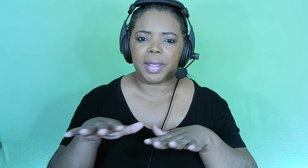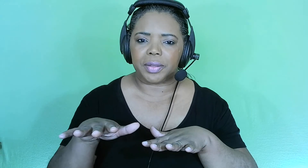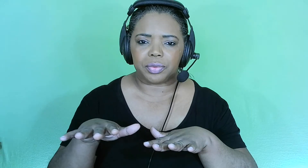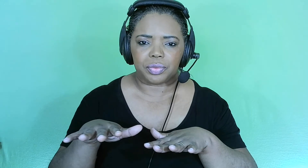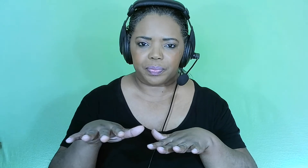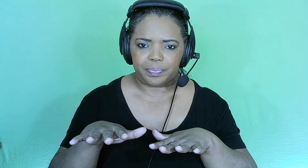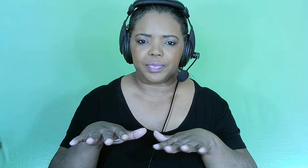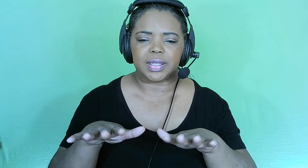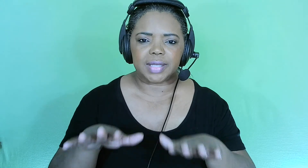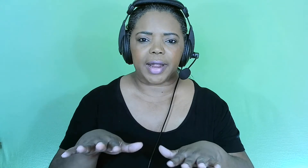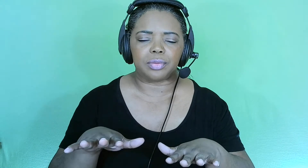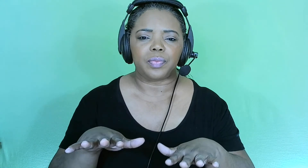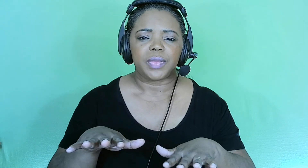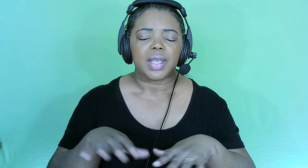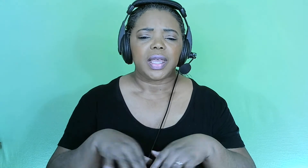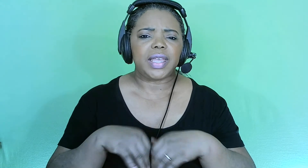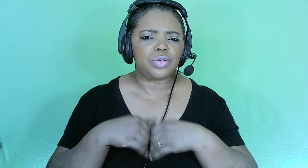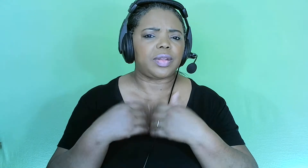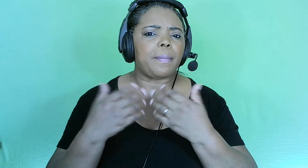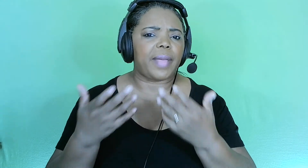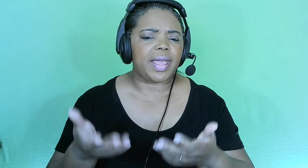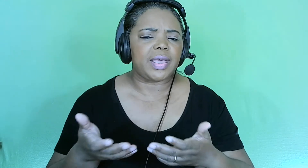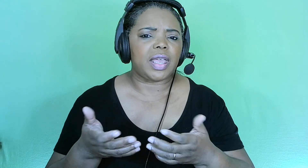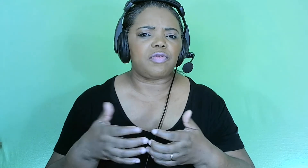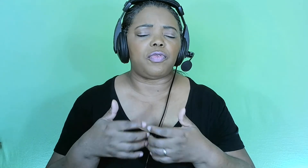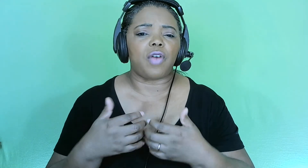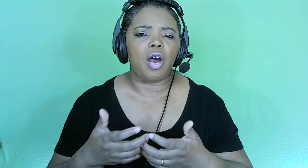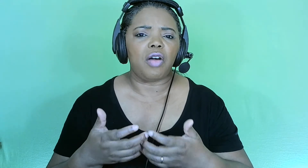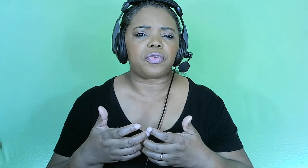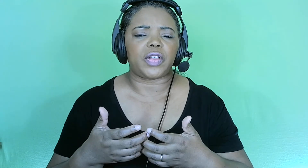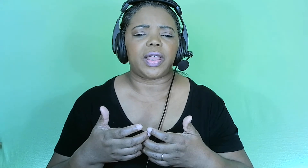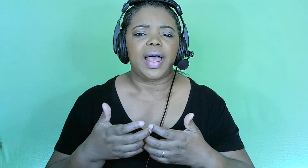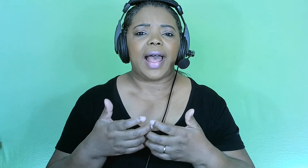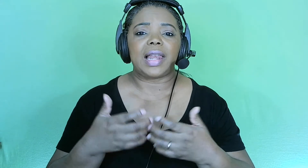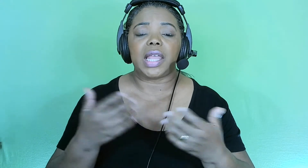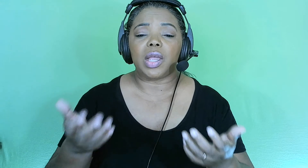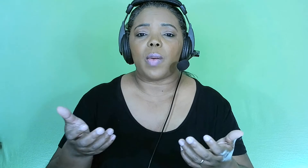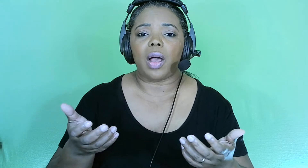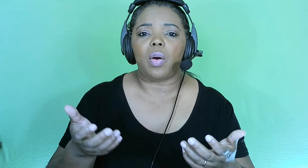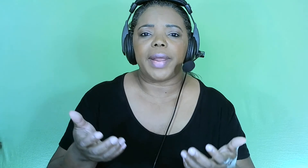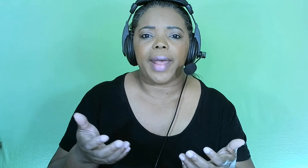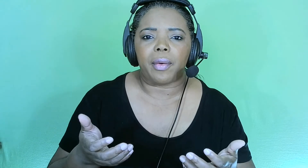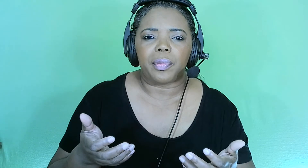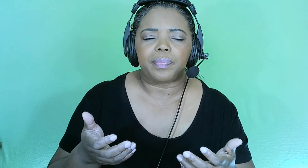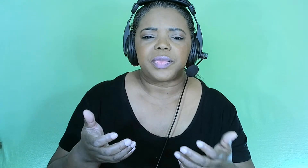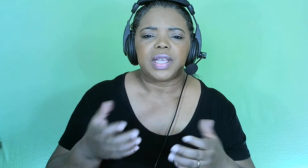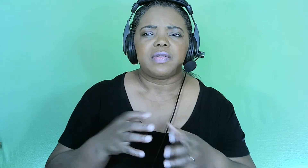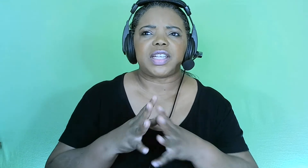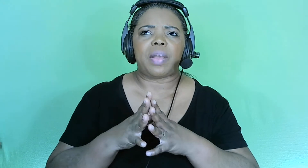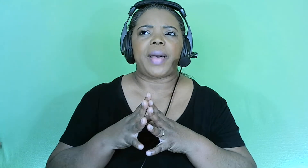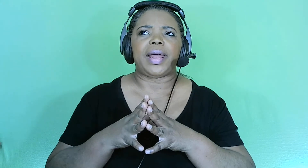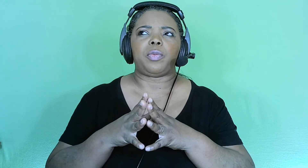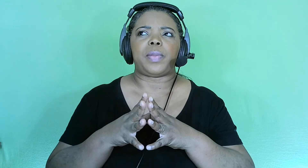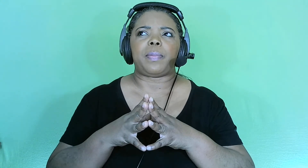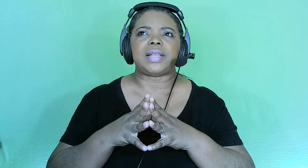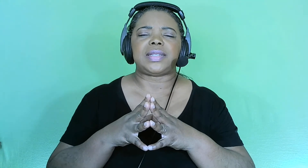movimento, certo? Isso também envolve a língua oral. Vocês já pararam para